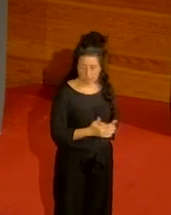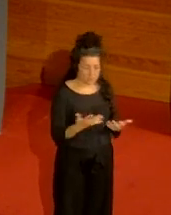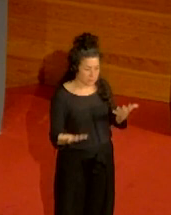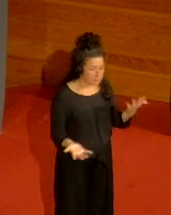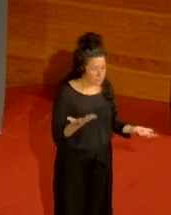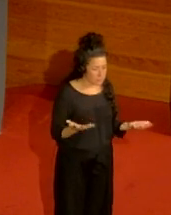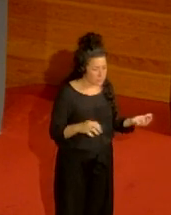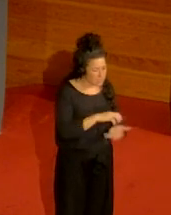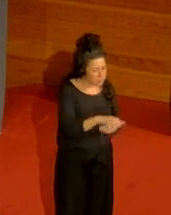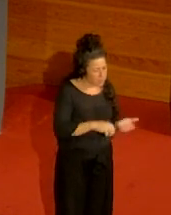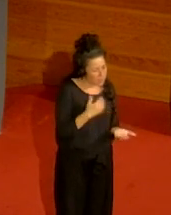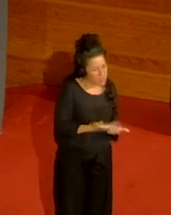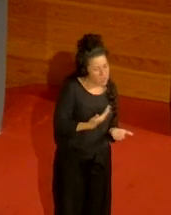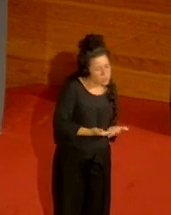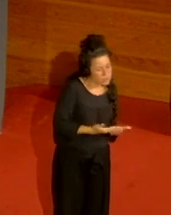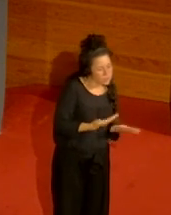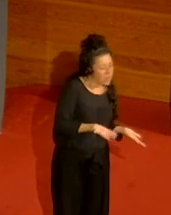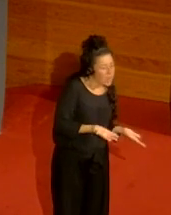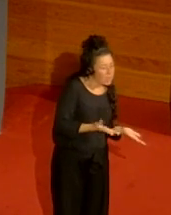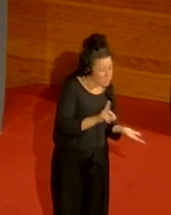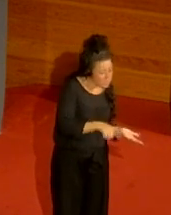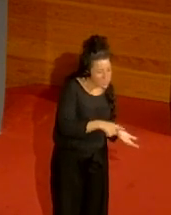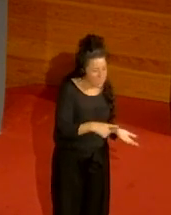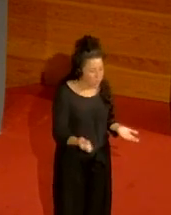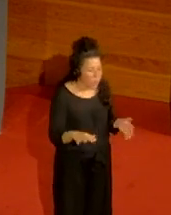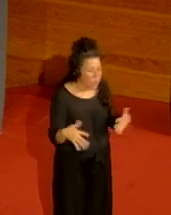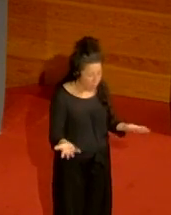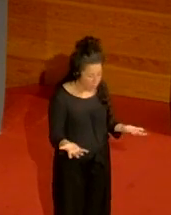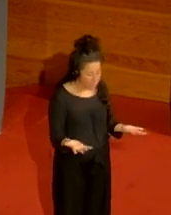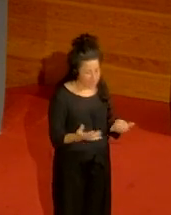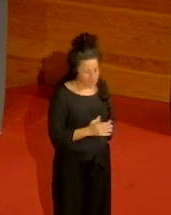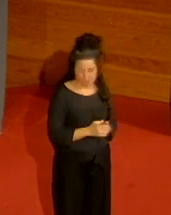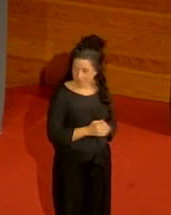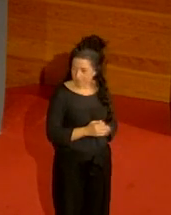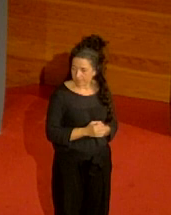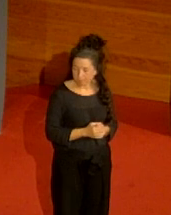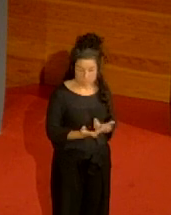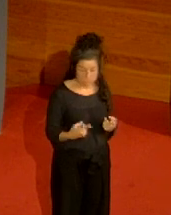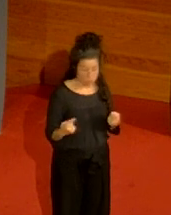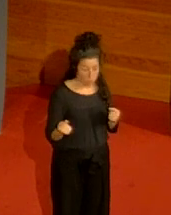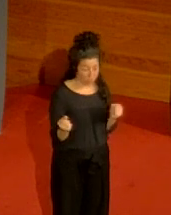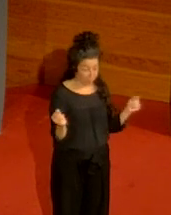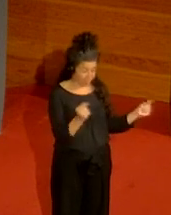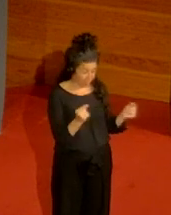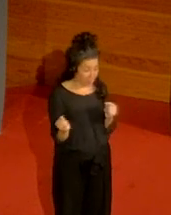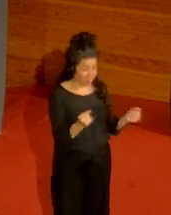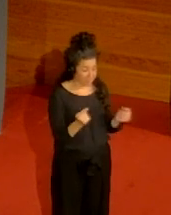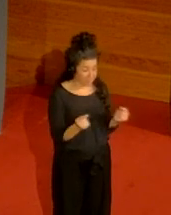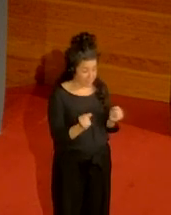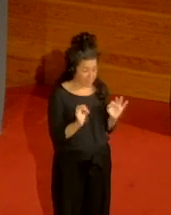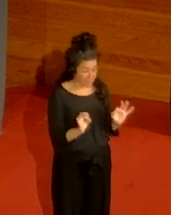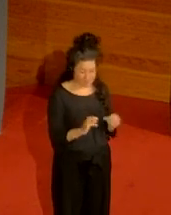qué violencia se puede justificar y cuál no Cuál es ese es el debate en el que en el que está ahora inmerso el